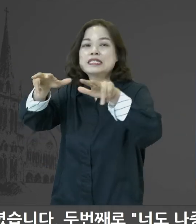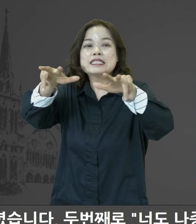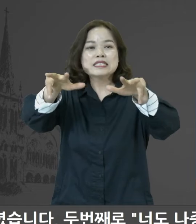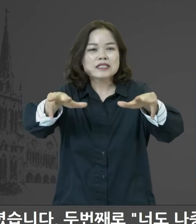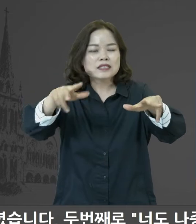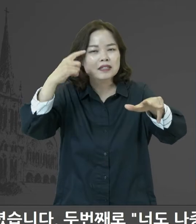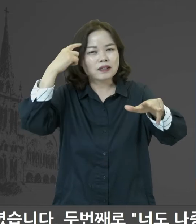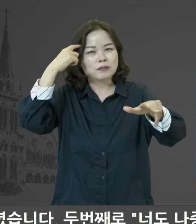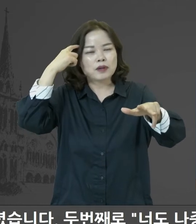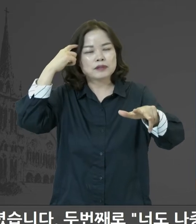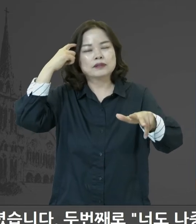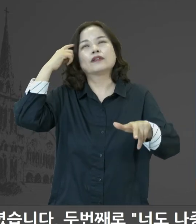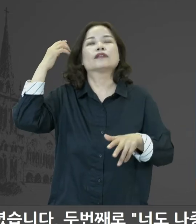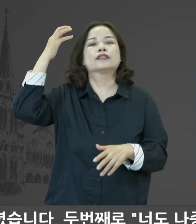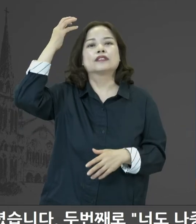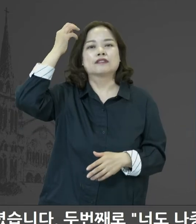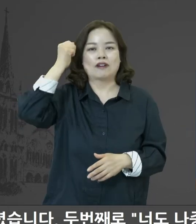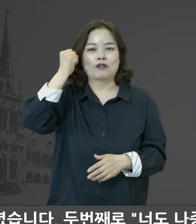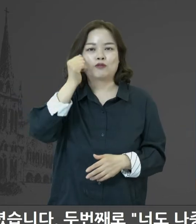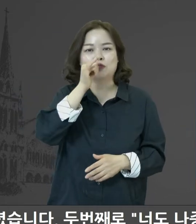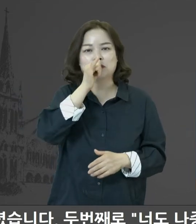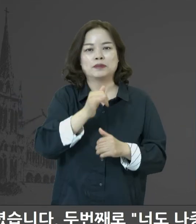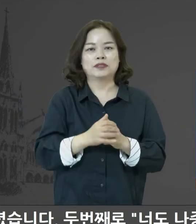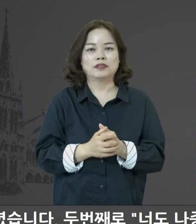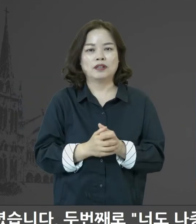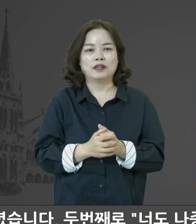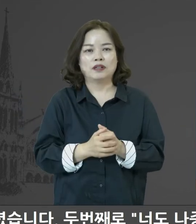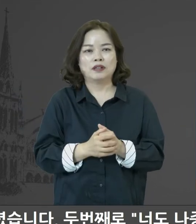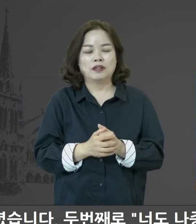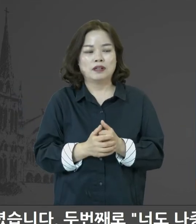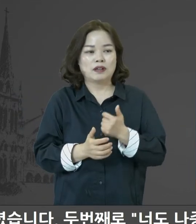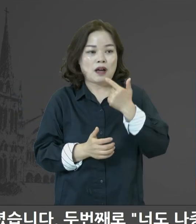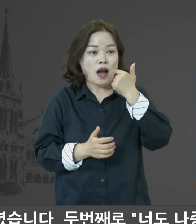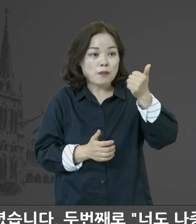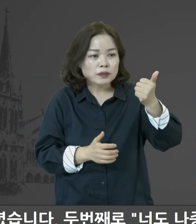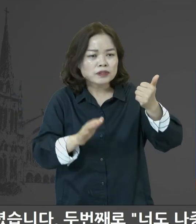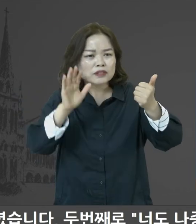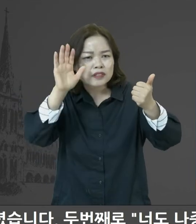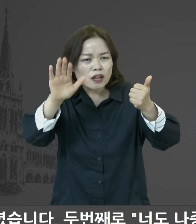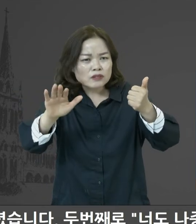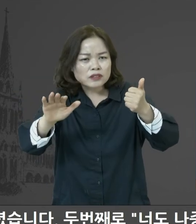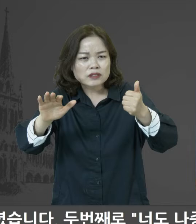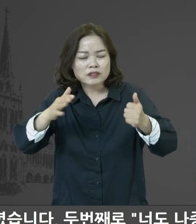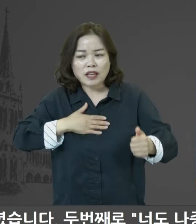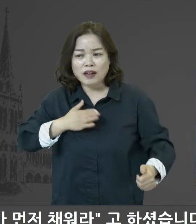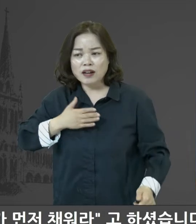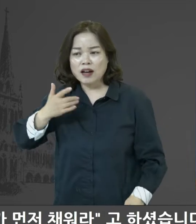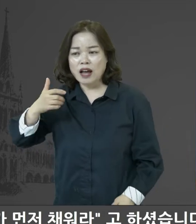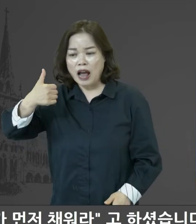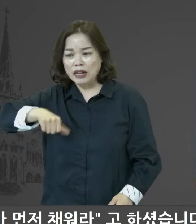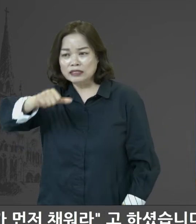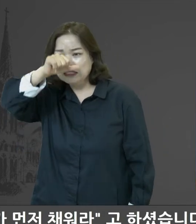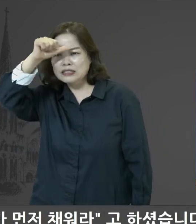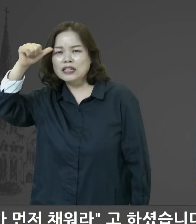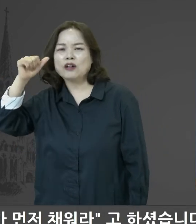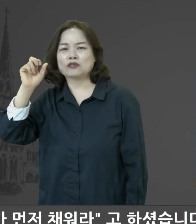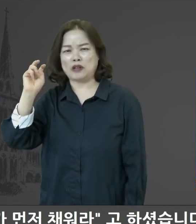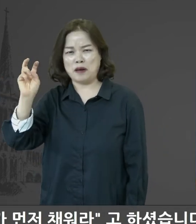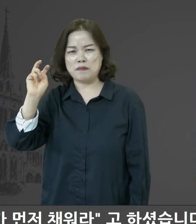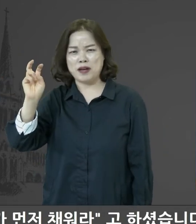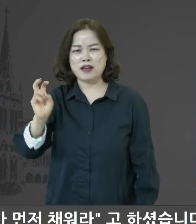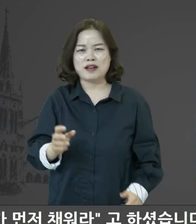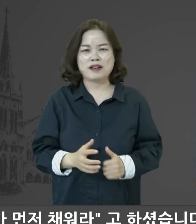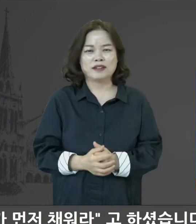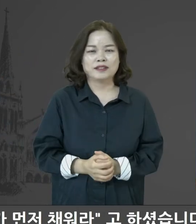지금도 머릿속에서 뱅뱅 돕니다. 아마도 아버지는 제가 나중에라도 장로가 될 것이라고 생각하셨던 모양입니다.